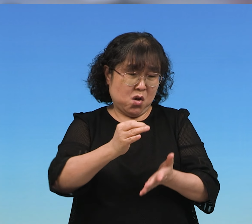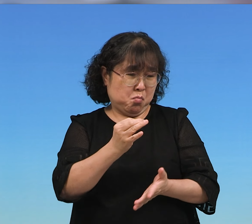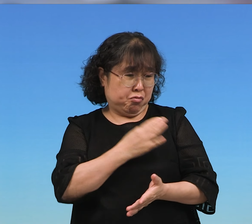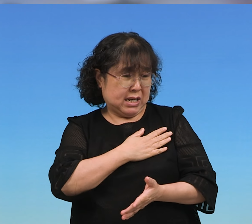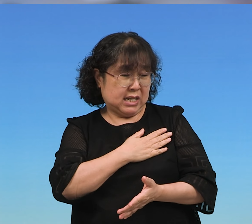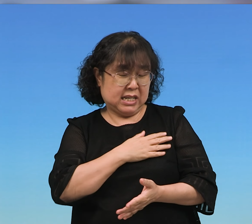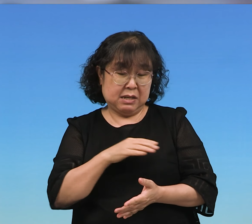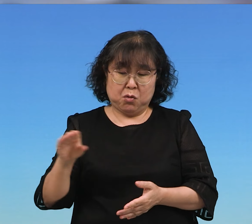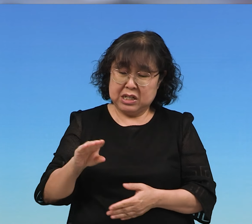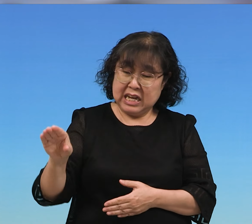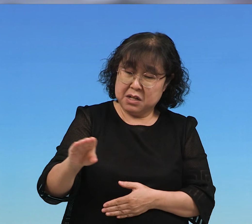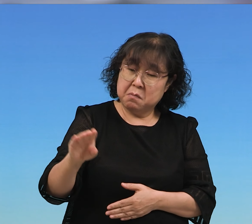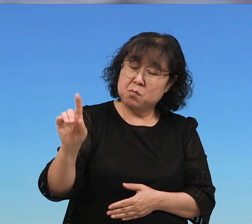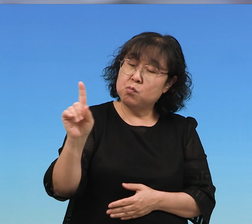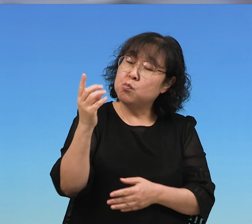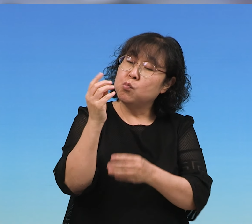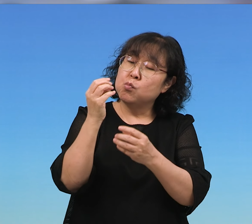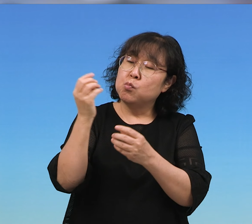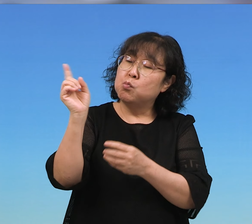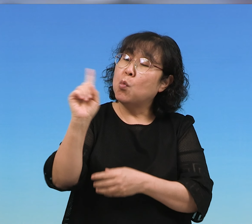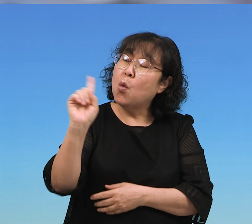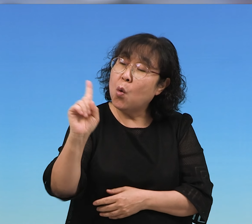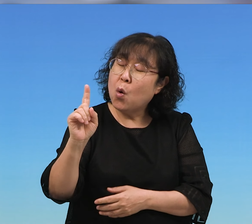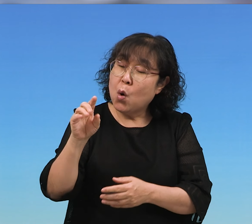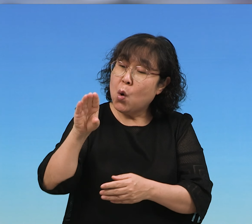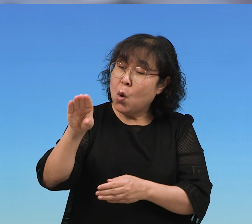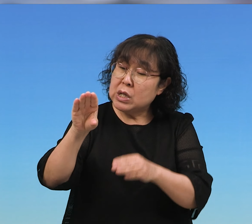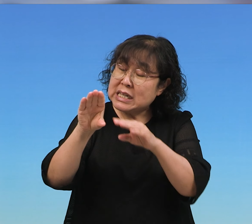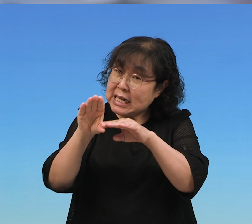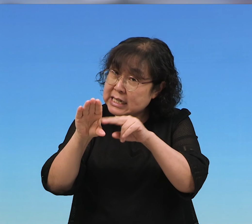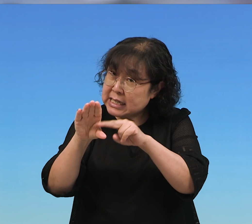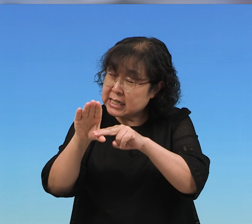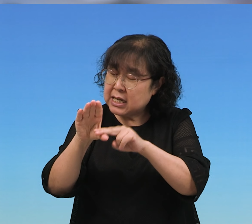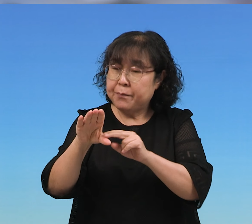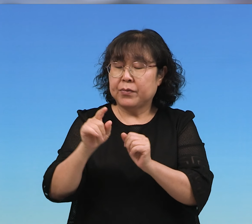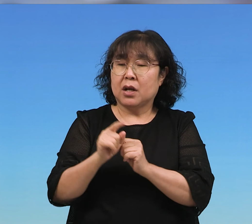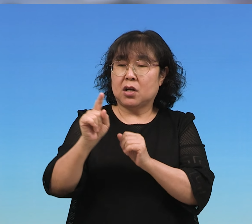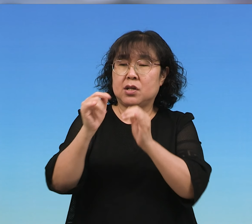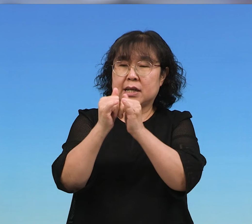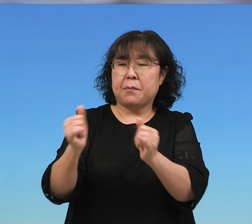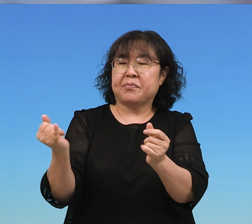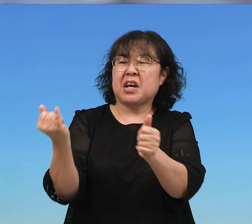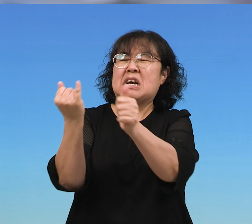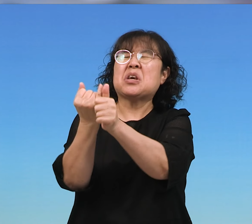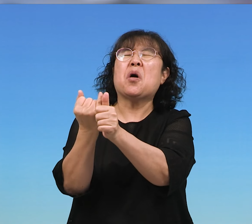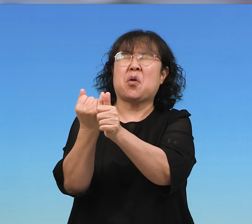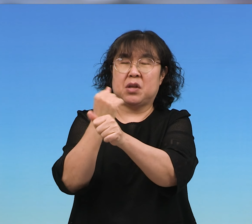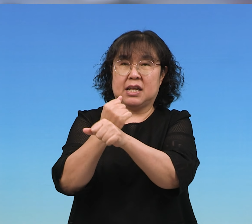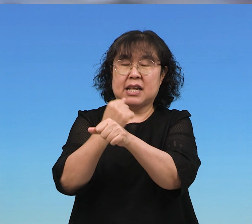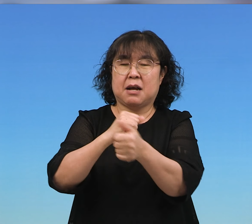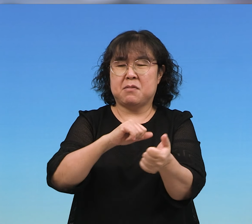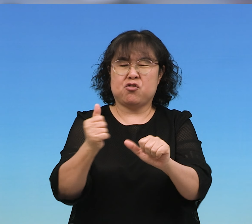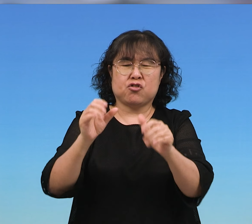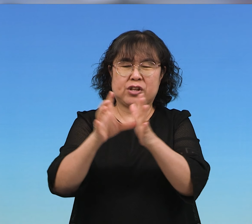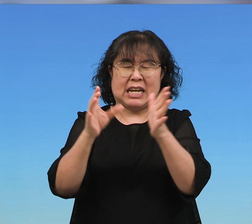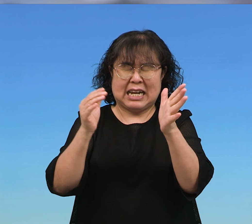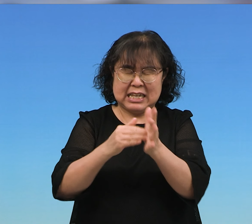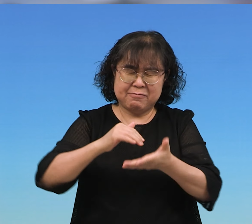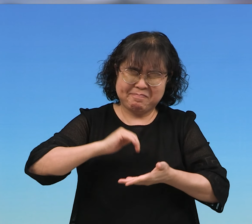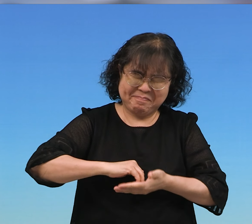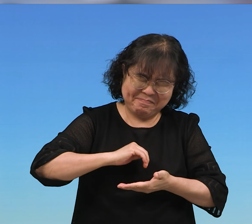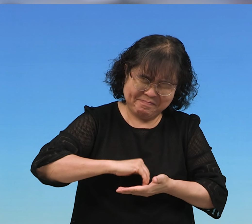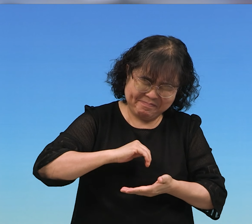얼마나 잘 쓰나, 아 무슨 차를 타고 다닌데, 그래서 뭐 벤츠 타고 막 사진 찍어서 자랑하고 그래서 결혼했다가 그냥